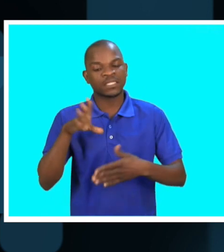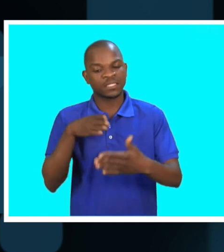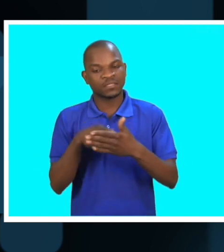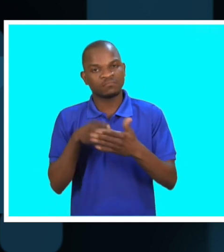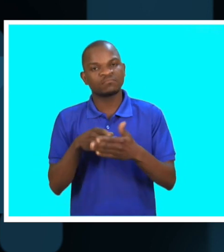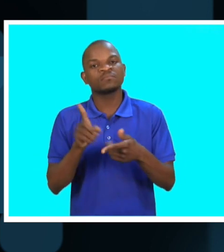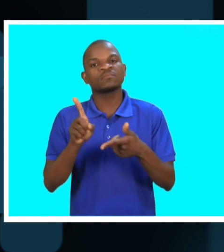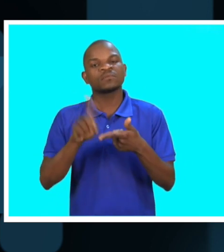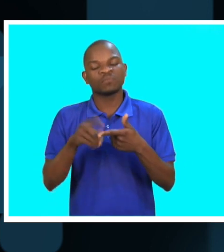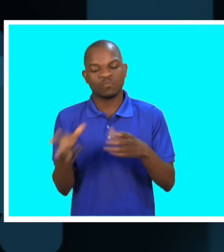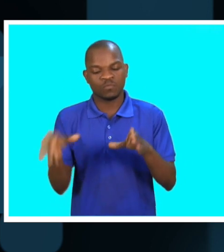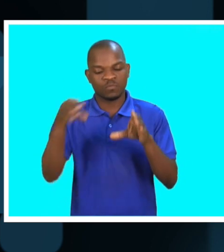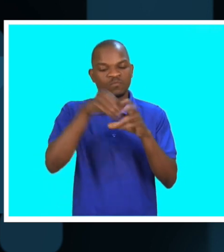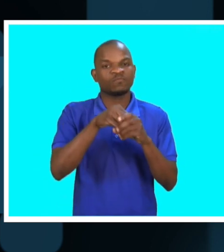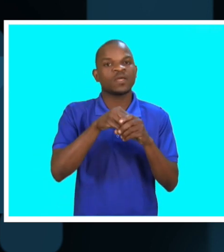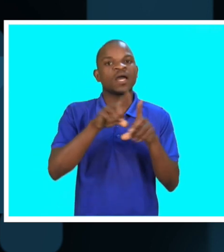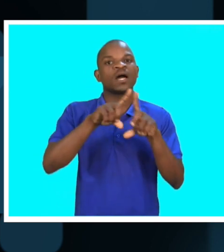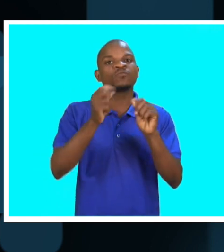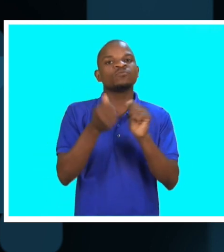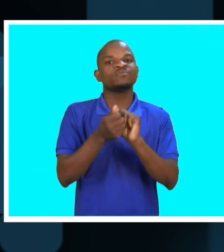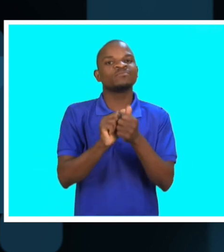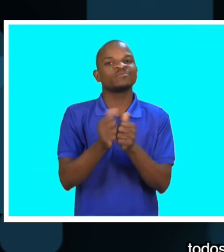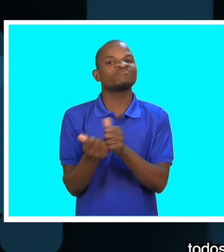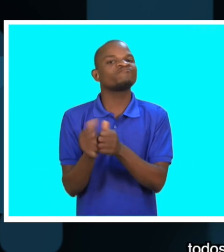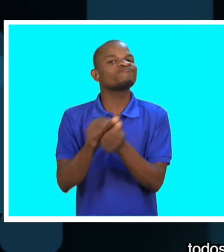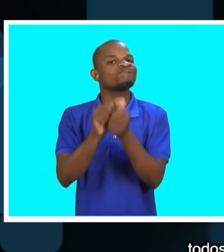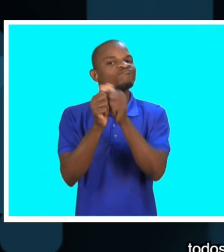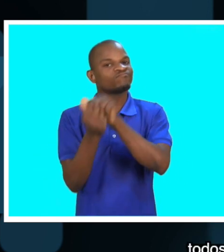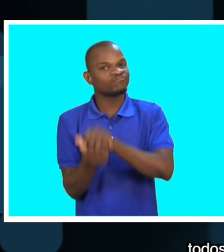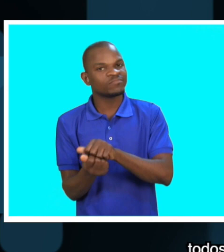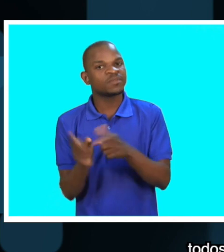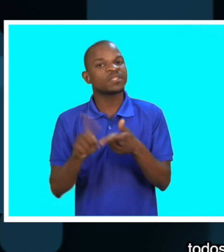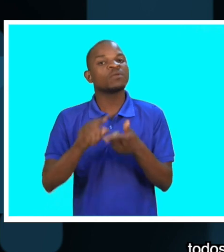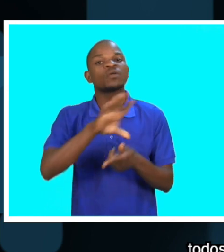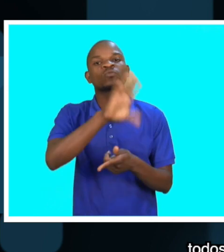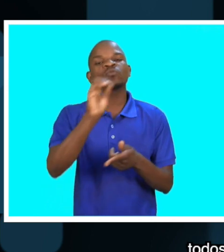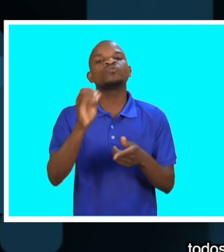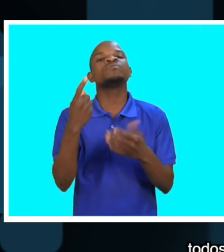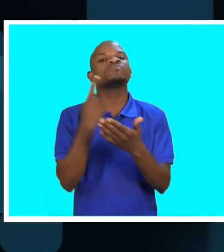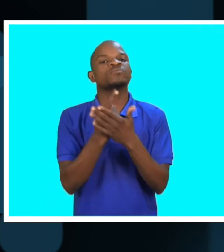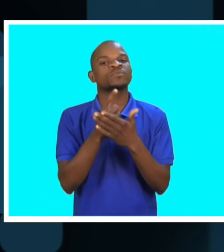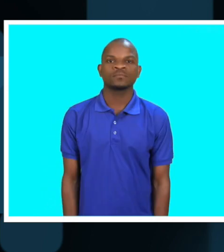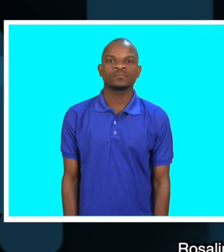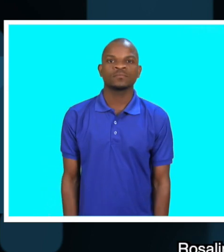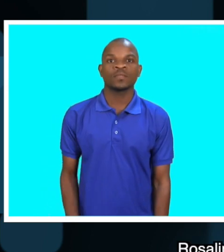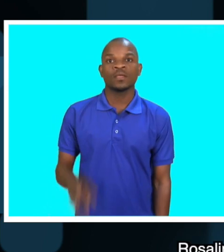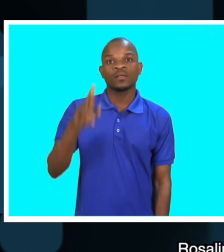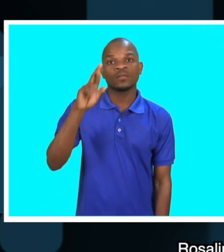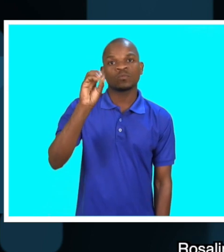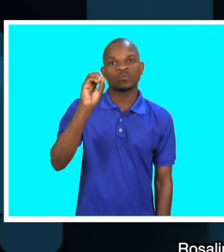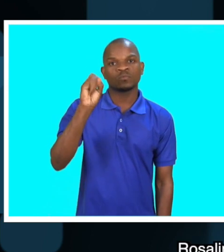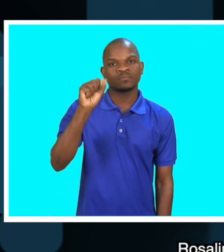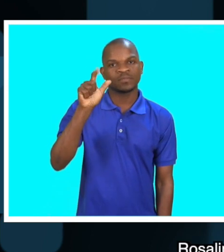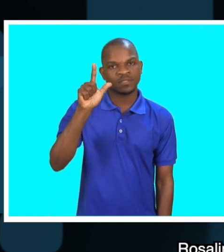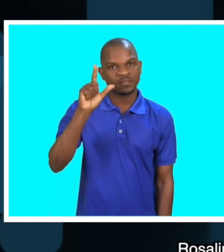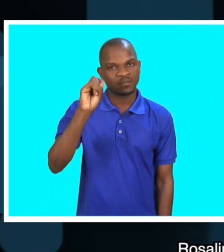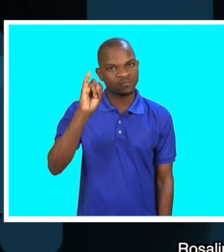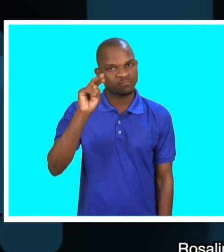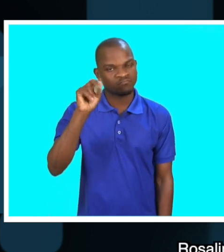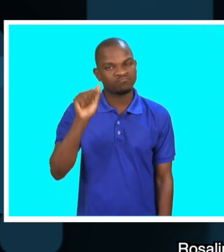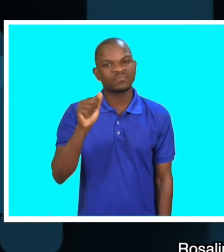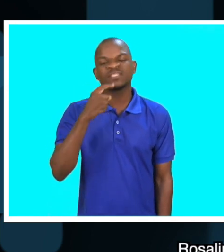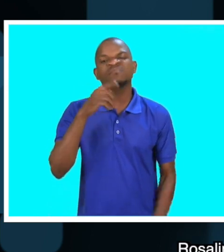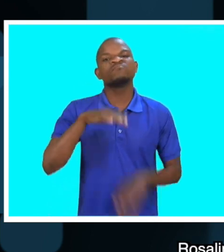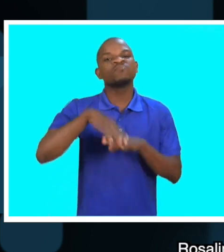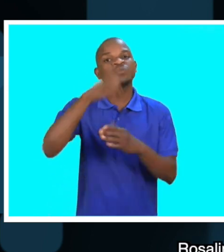parte do desporto adaptado. Ou seja, todos vão se achar importantes no mundo desportivo. Rosalina